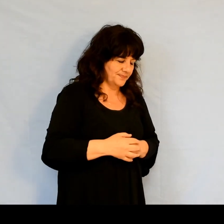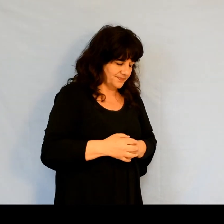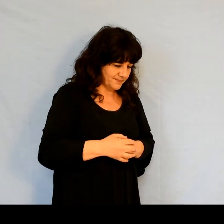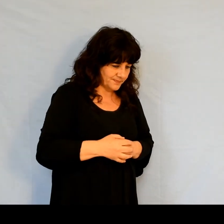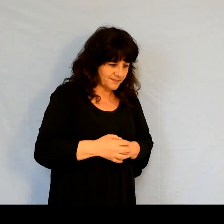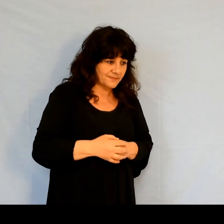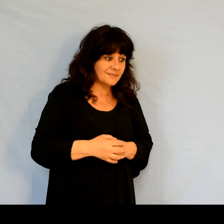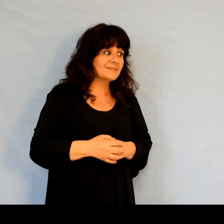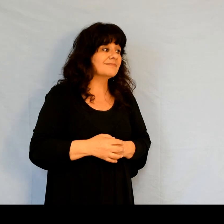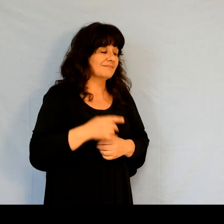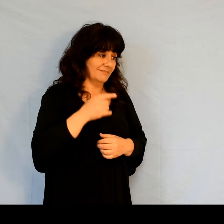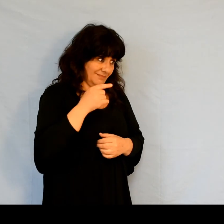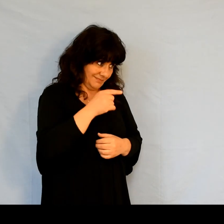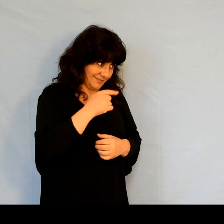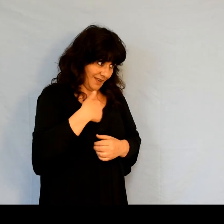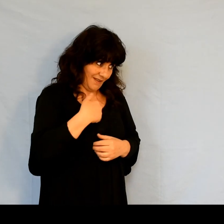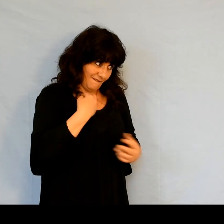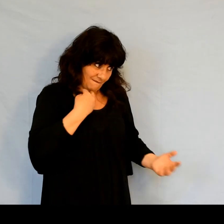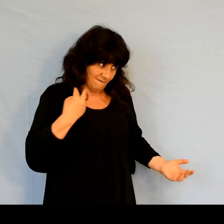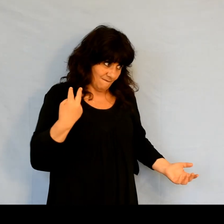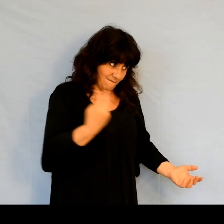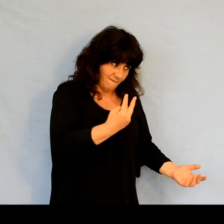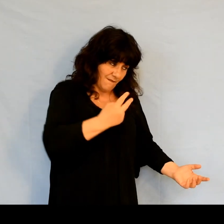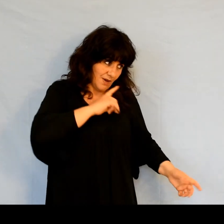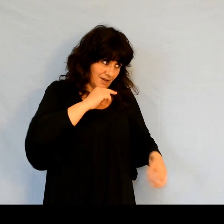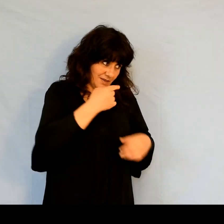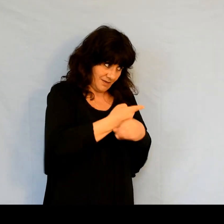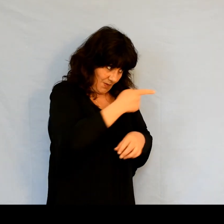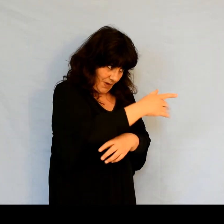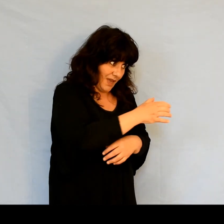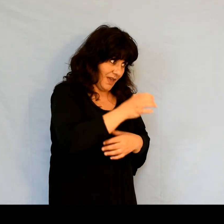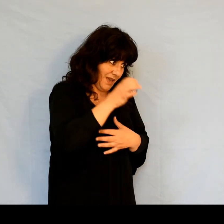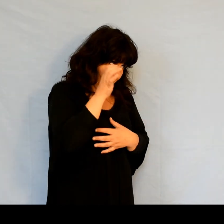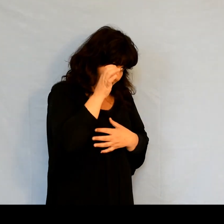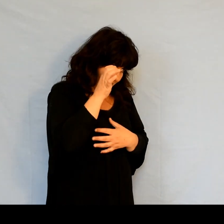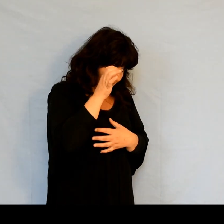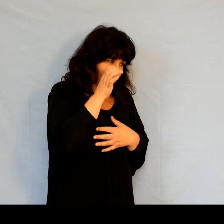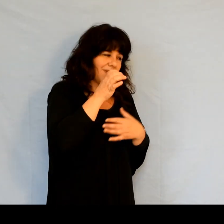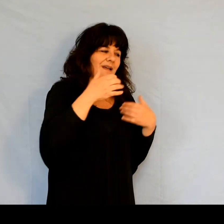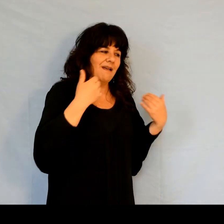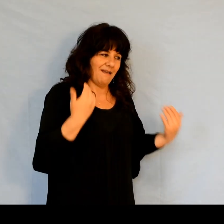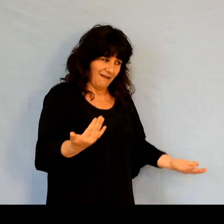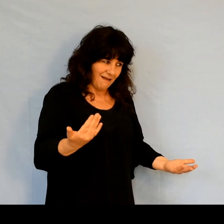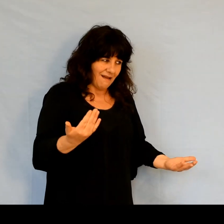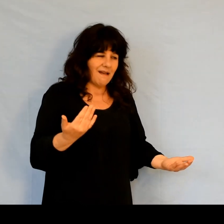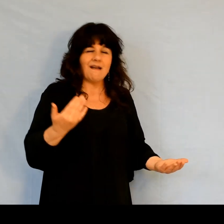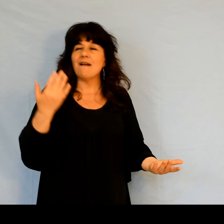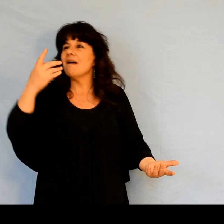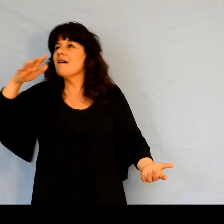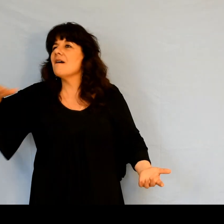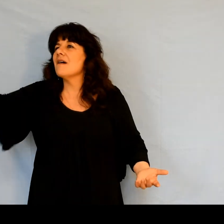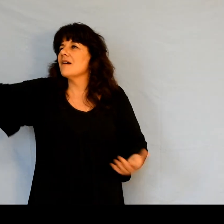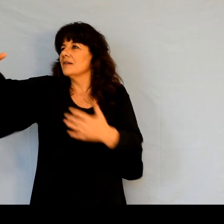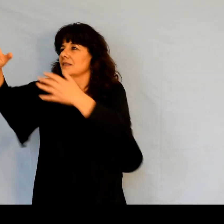Puisque tu as écouté ma voix, toutes les nations de la terre s'adresseront l'une à l'autre